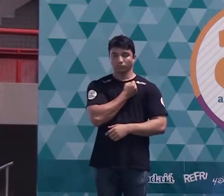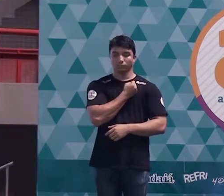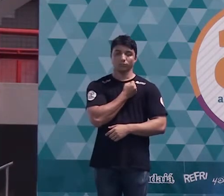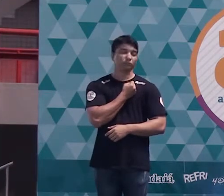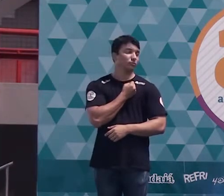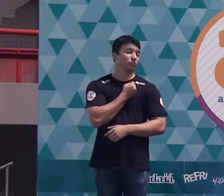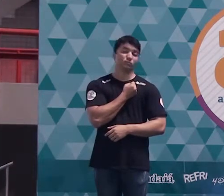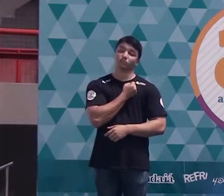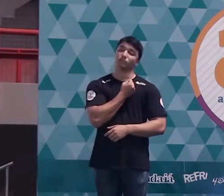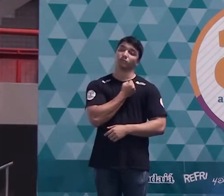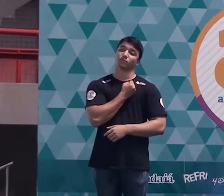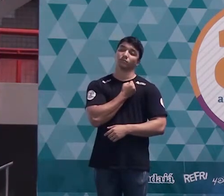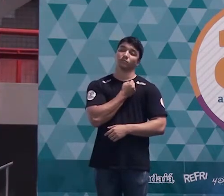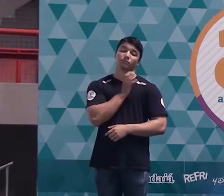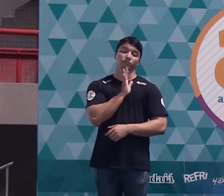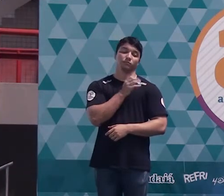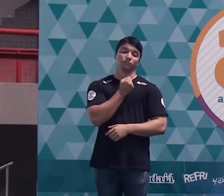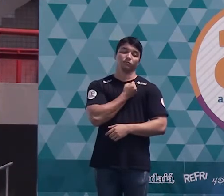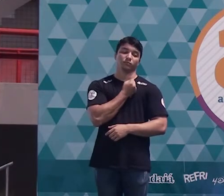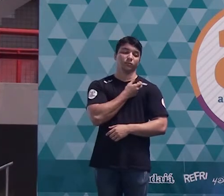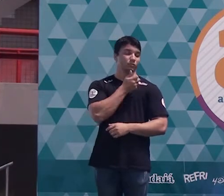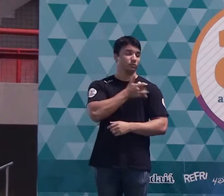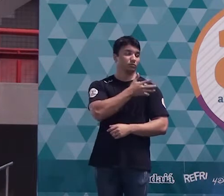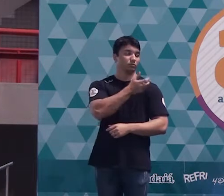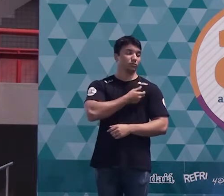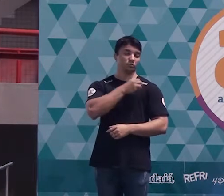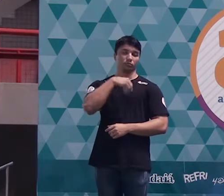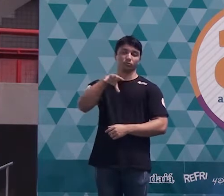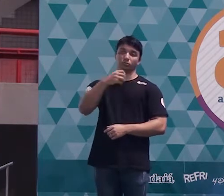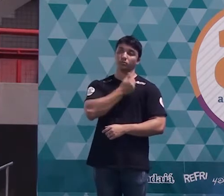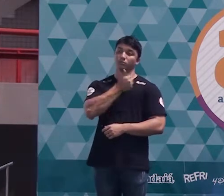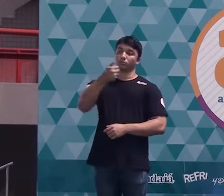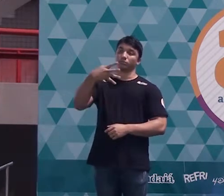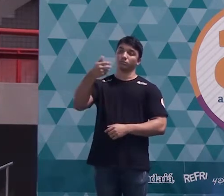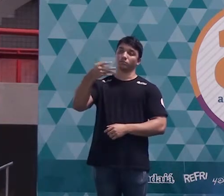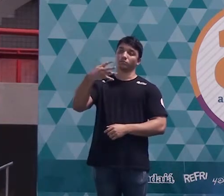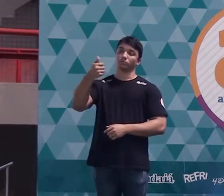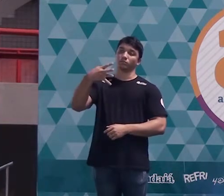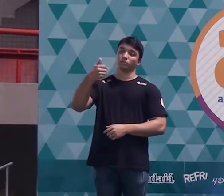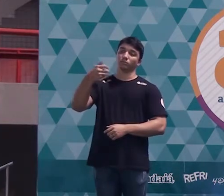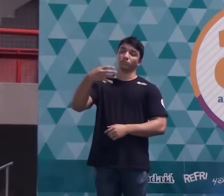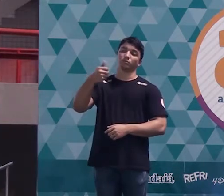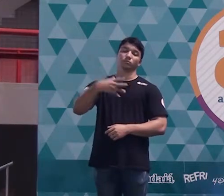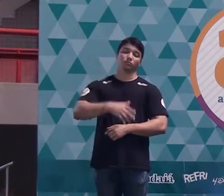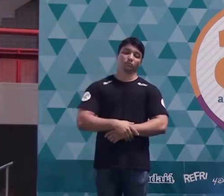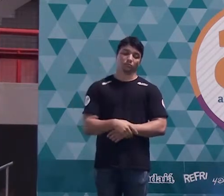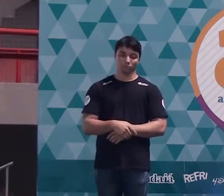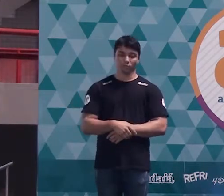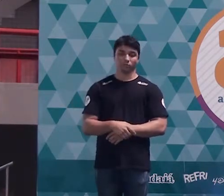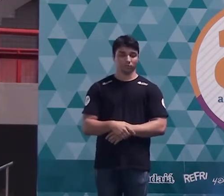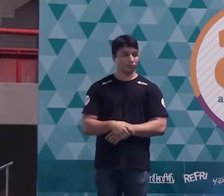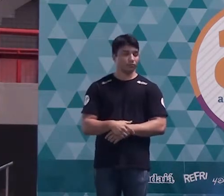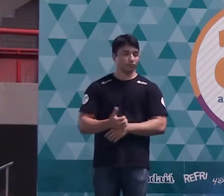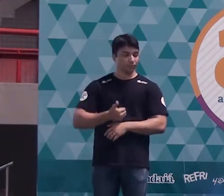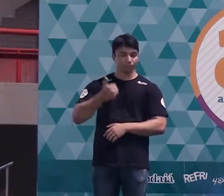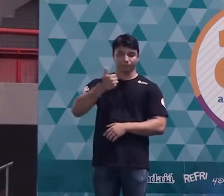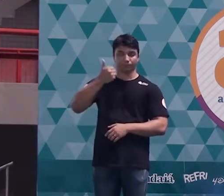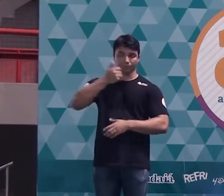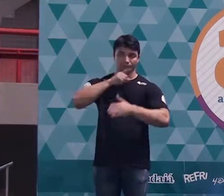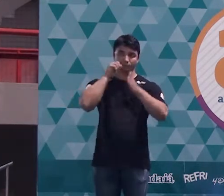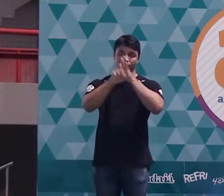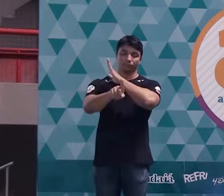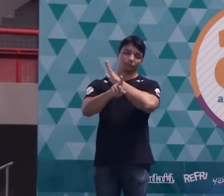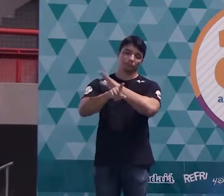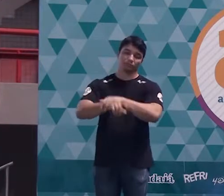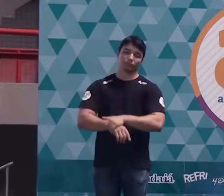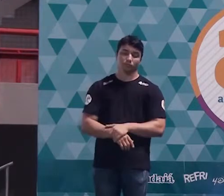A gente já respondeu a quase tudo, vamos só formalizar. Página 14. A primeira questão diz o